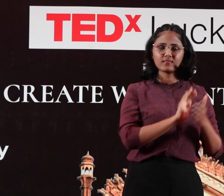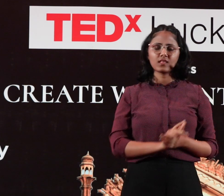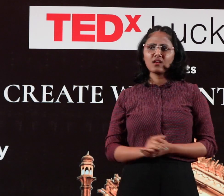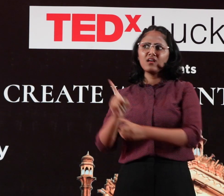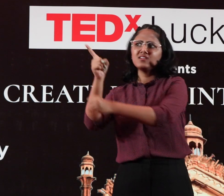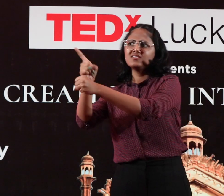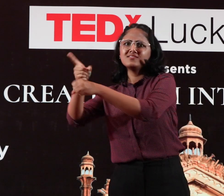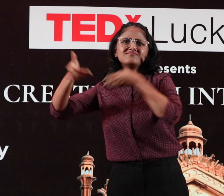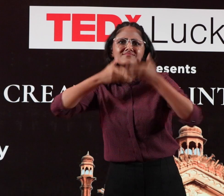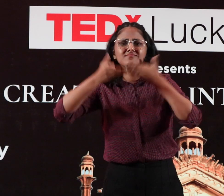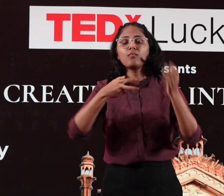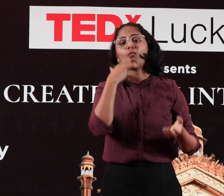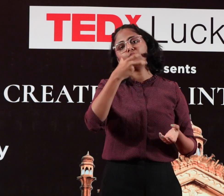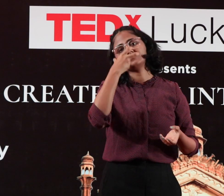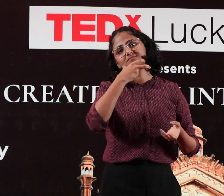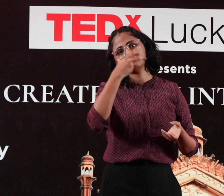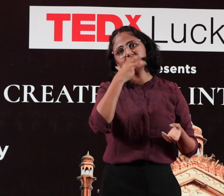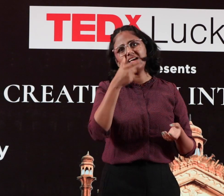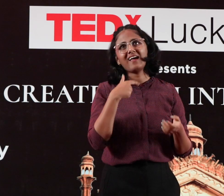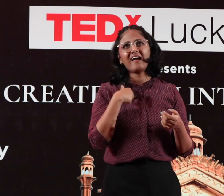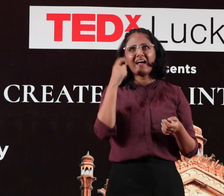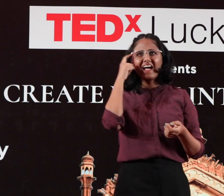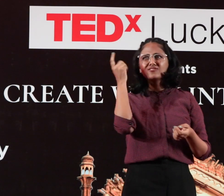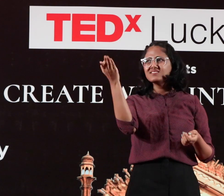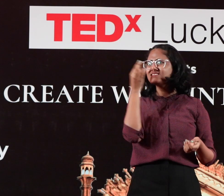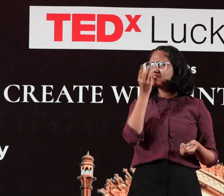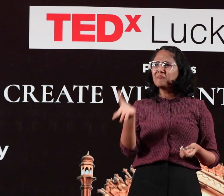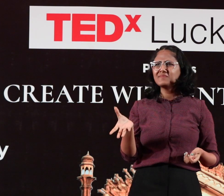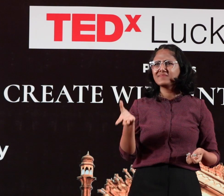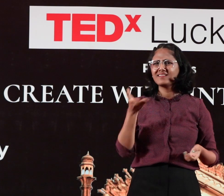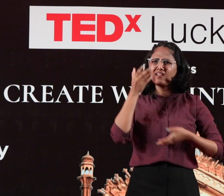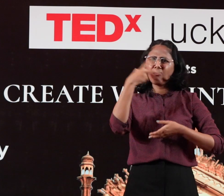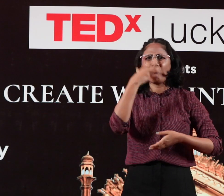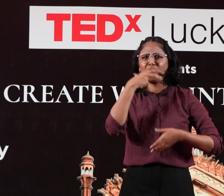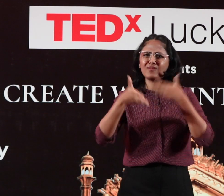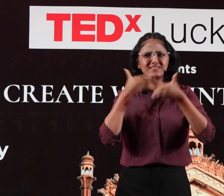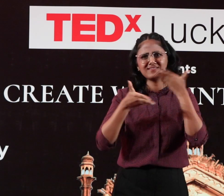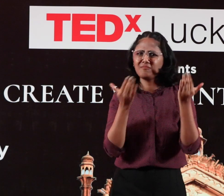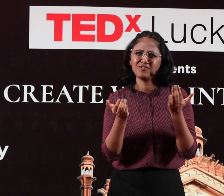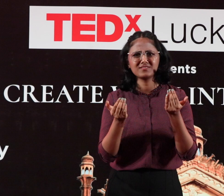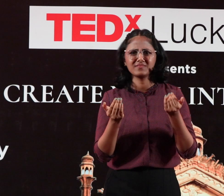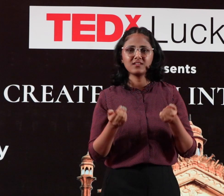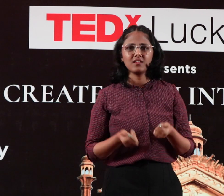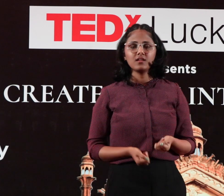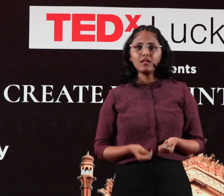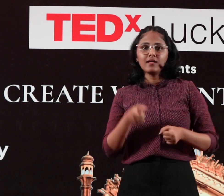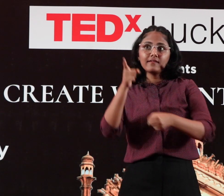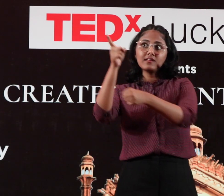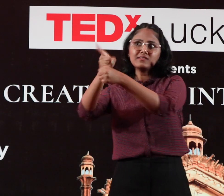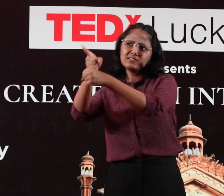रही थी, तो मुझे लगा ये मैं कर लूंगा, आई कैन डू इट, दिस इज पॉसिबल। एंड जब टीचर गई तो वो वॉलंटियर कोऑर्डिनेटर से